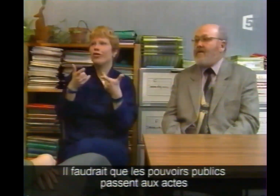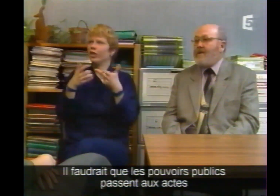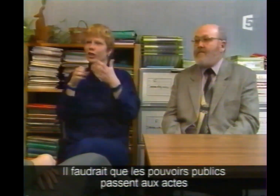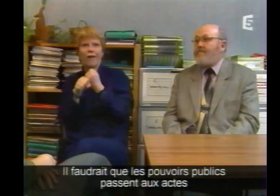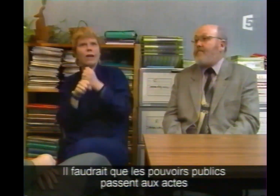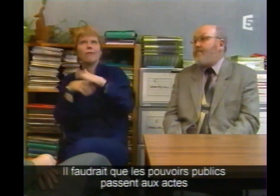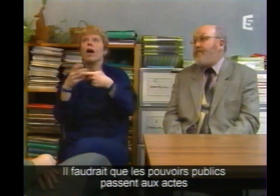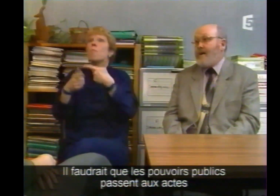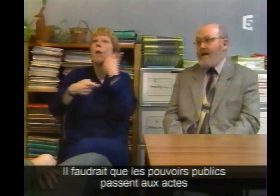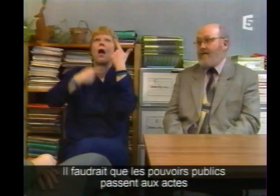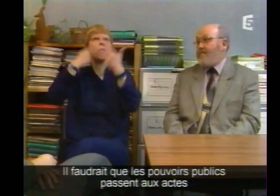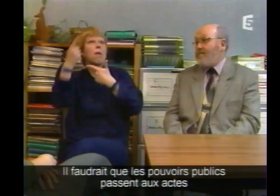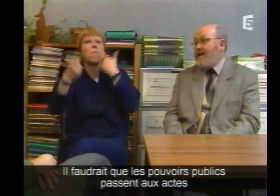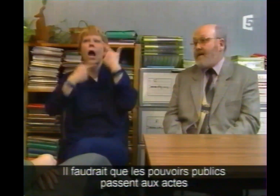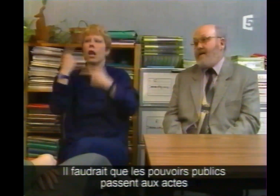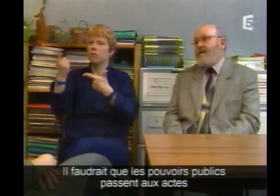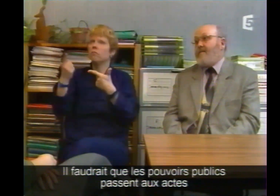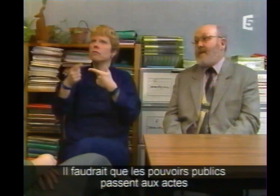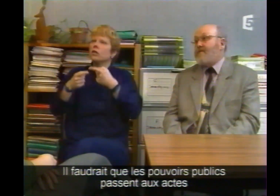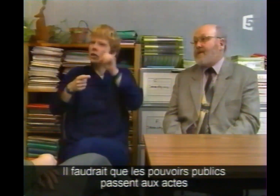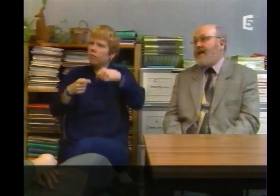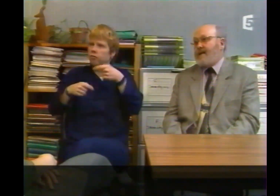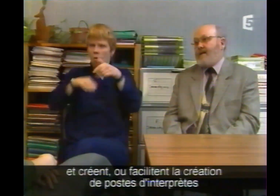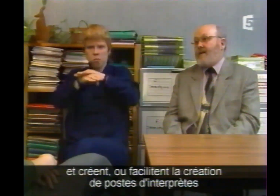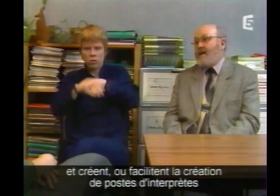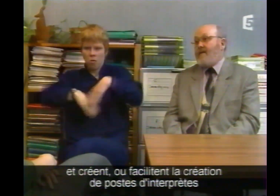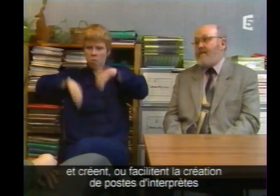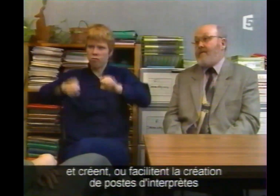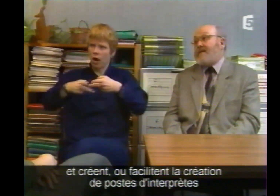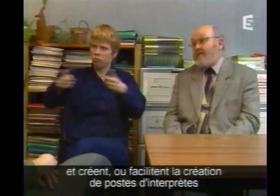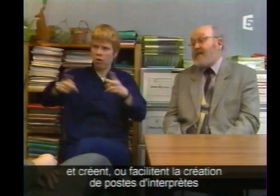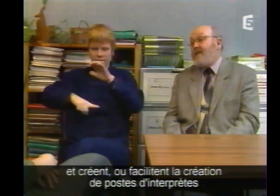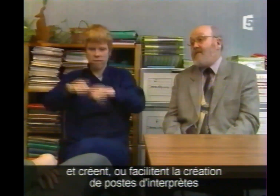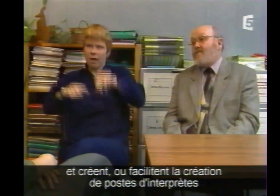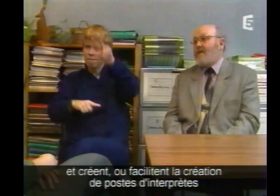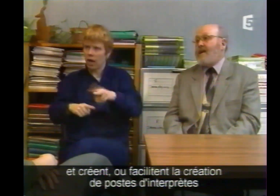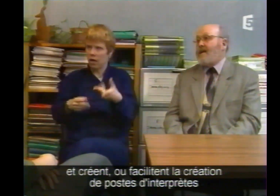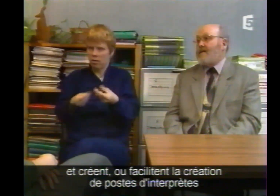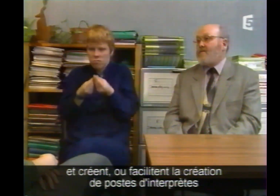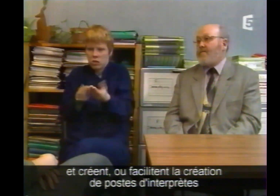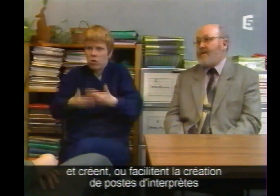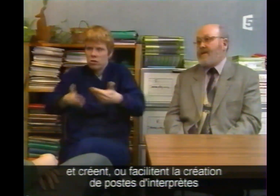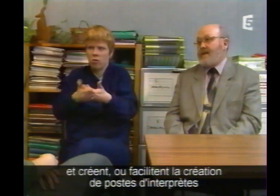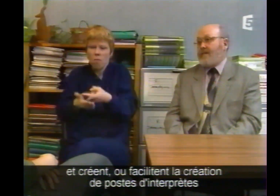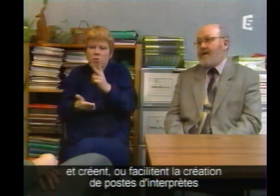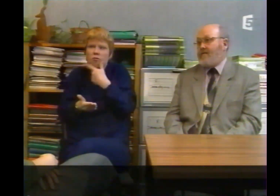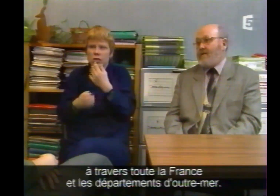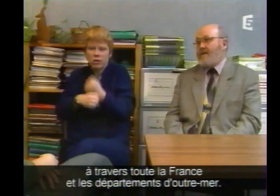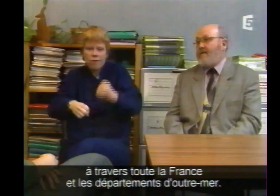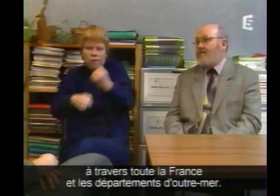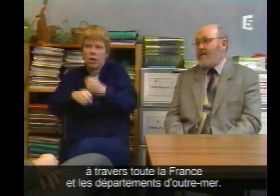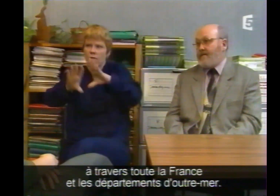les pouvoirs publics passe aux actes et crée, facilite en tout cas la création de postes d'interprètes à travers toute la